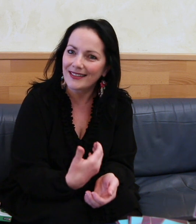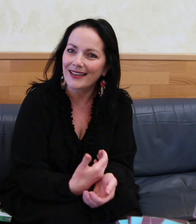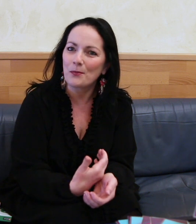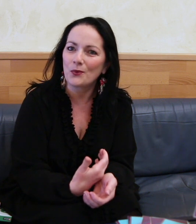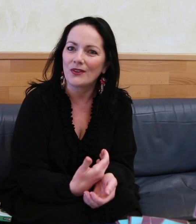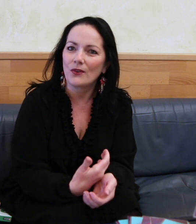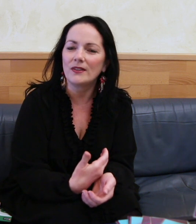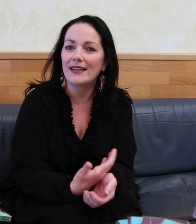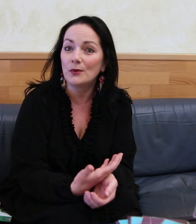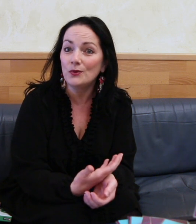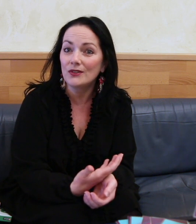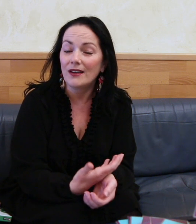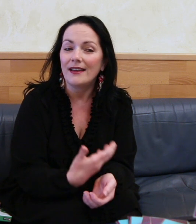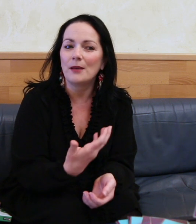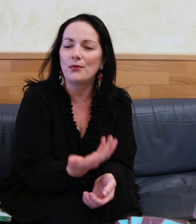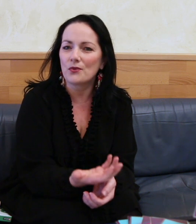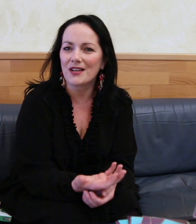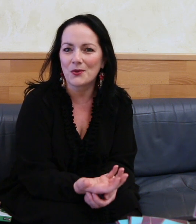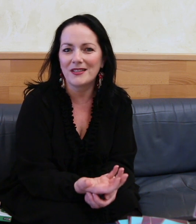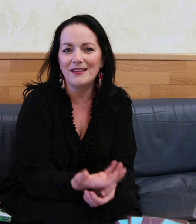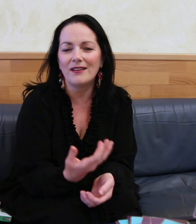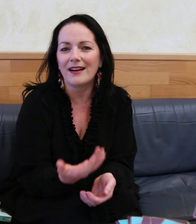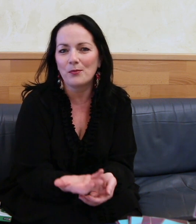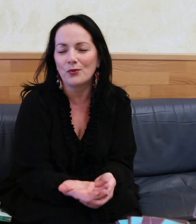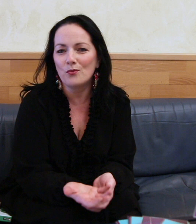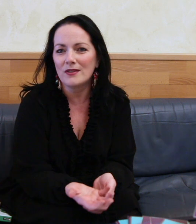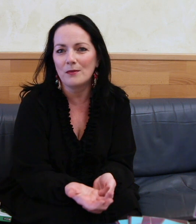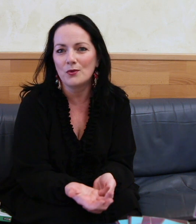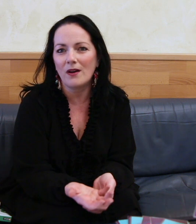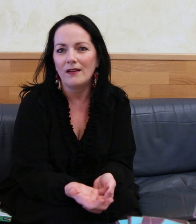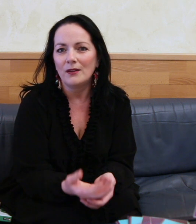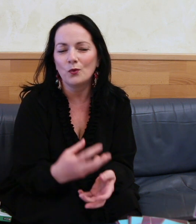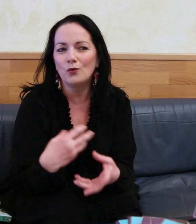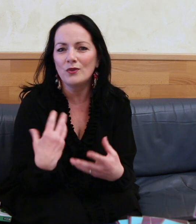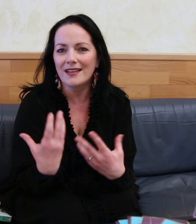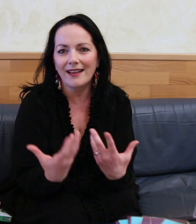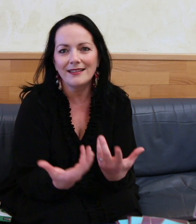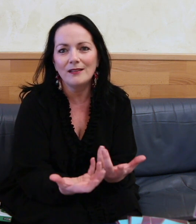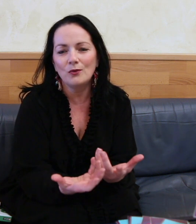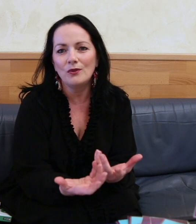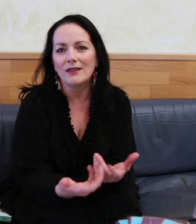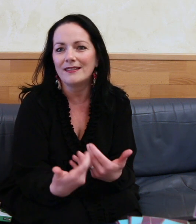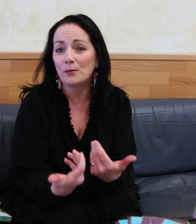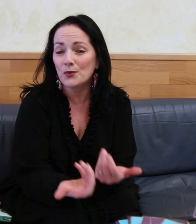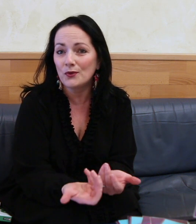qu'il réponde, on est à l'écoute, et puis on cherche aussi à répondre au mieux à ses besoins. Donc toute cette attitude et cette